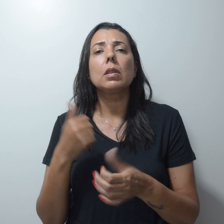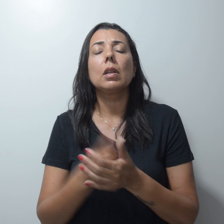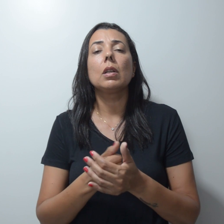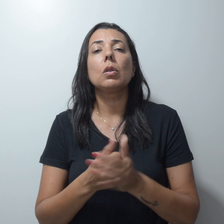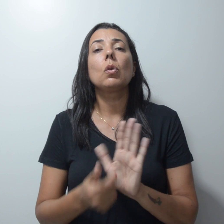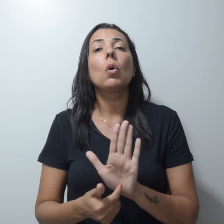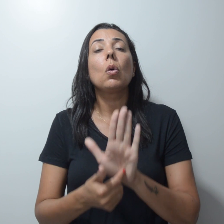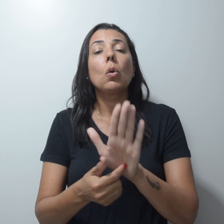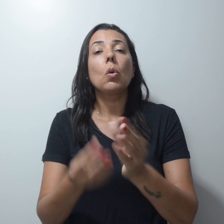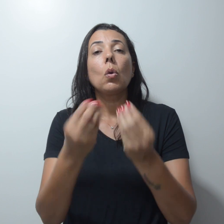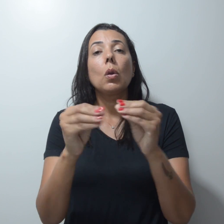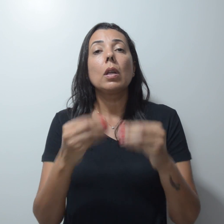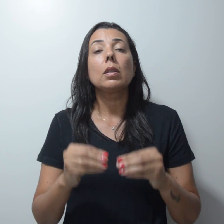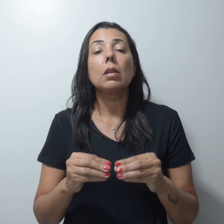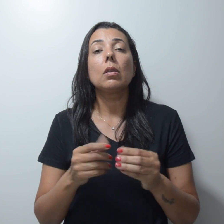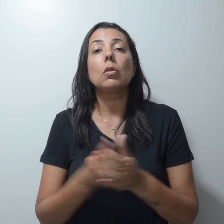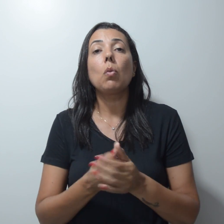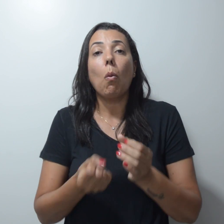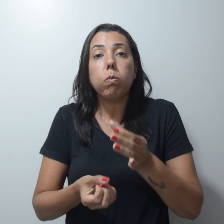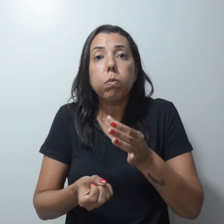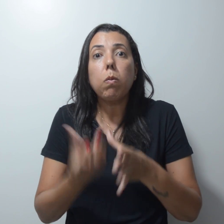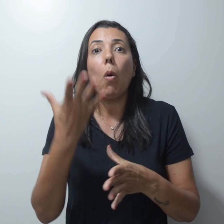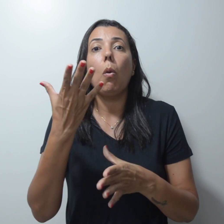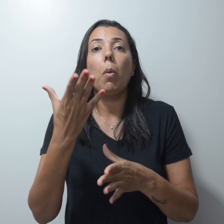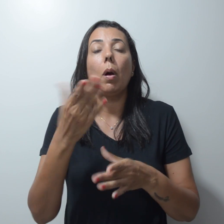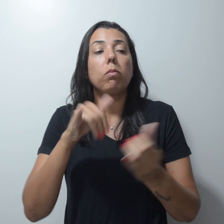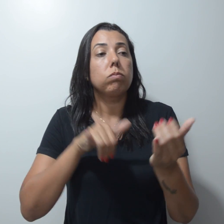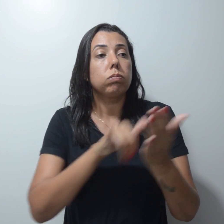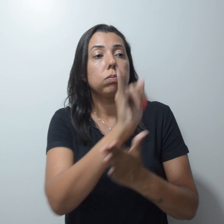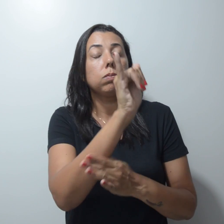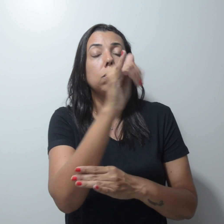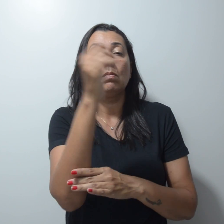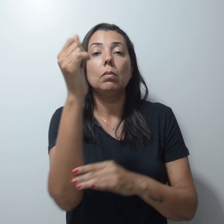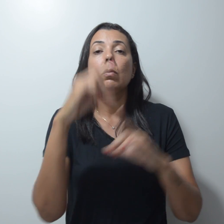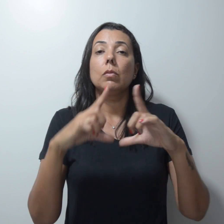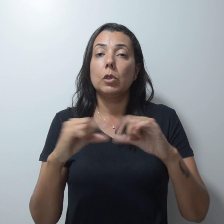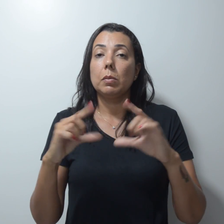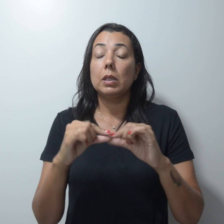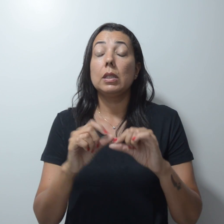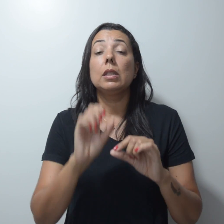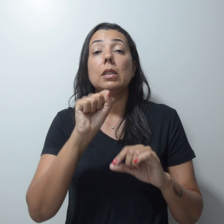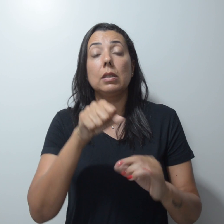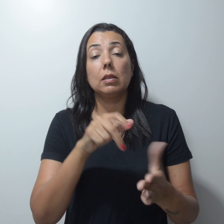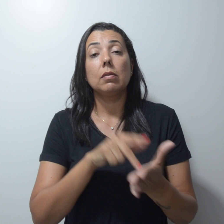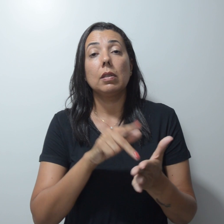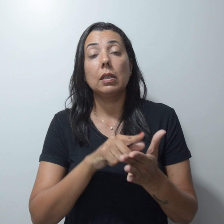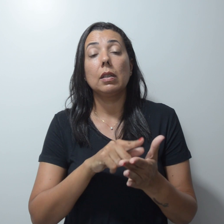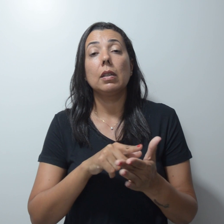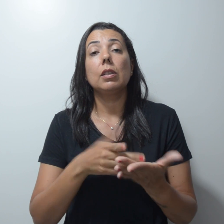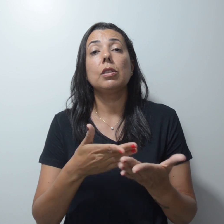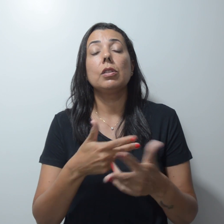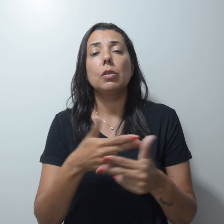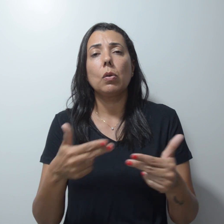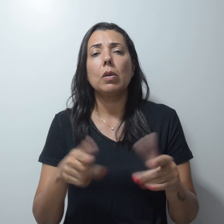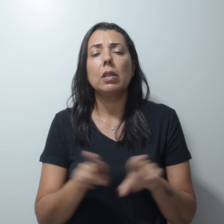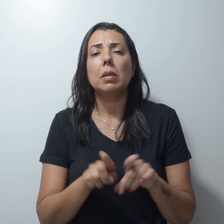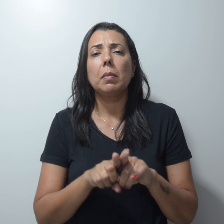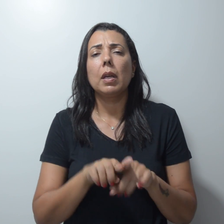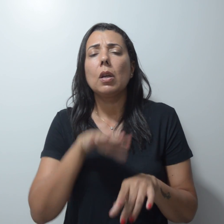colocação de uma bomba no aeroporto de Brasília, e, finalmente, atos de terror e